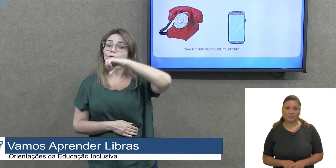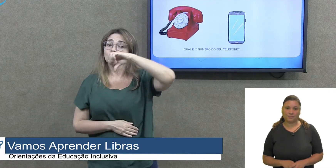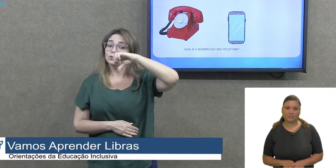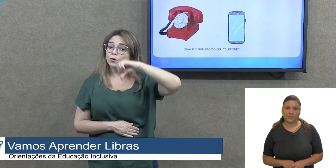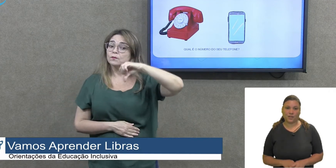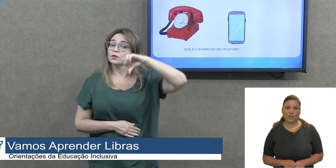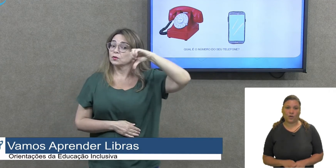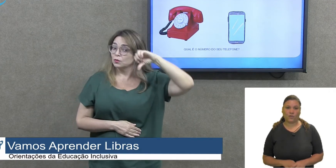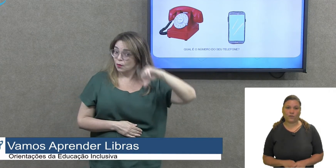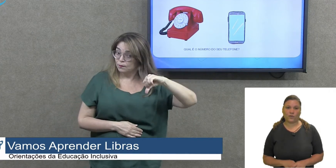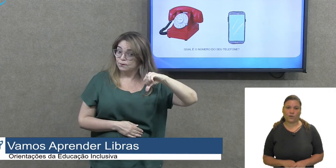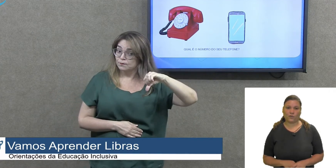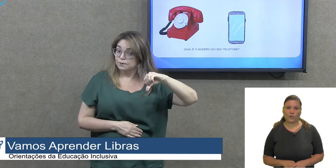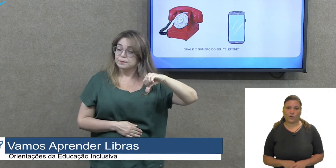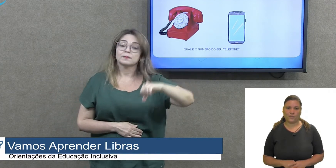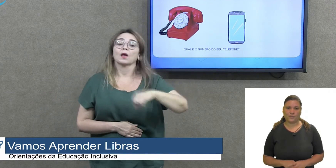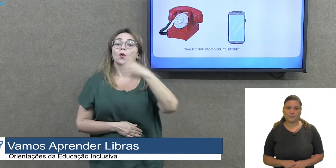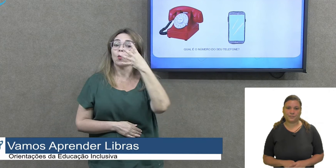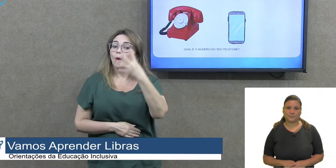celular